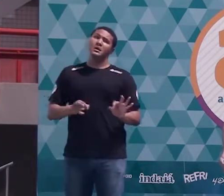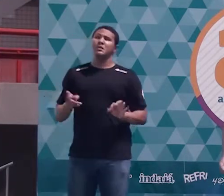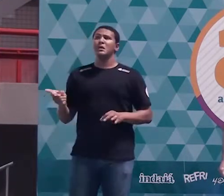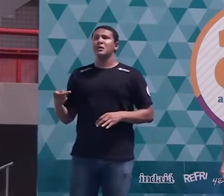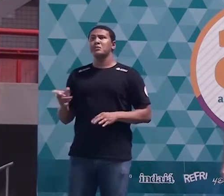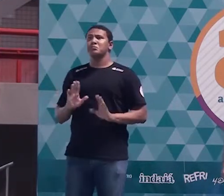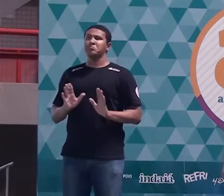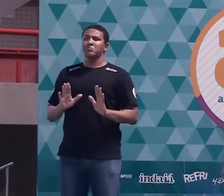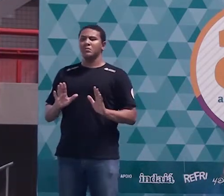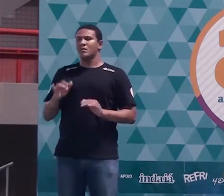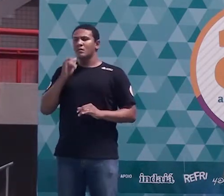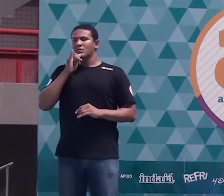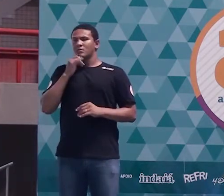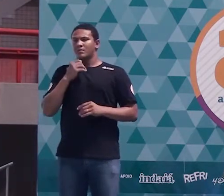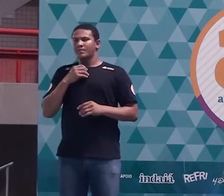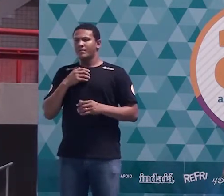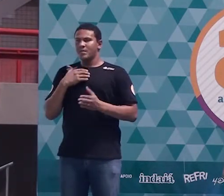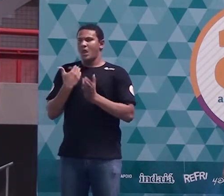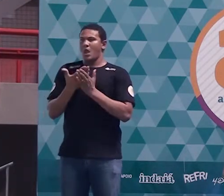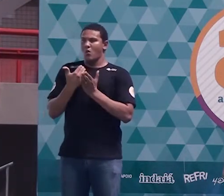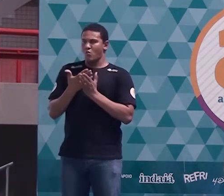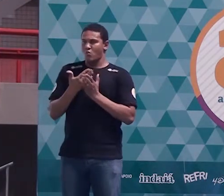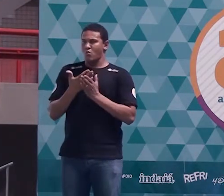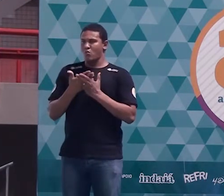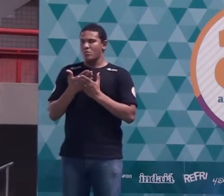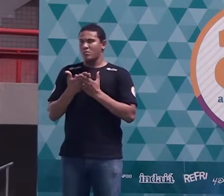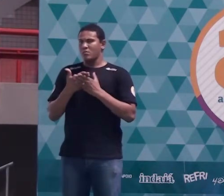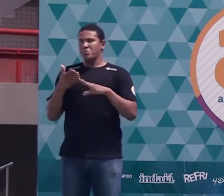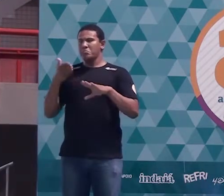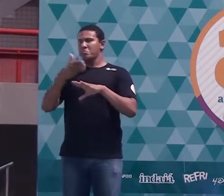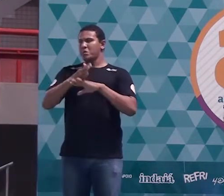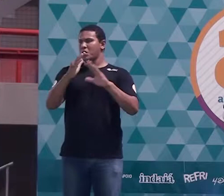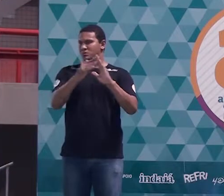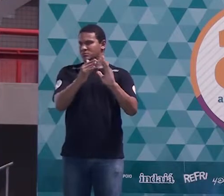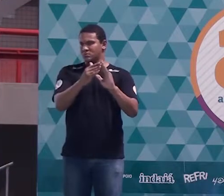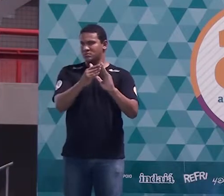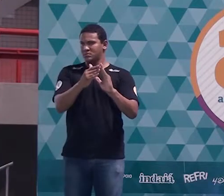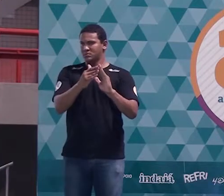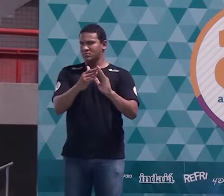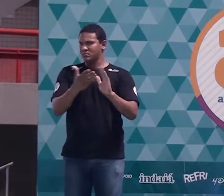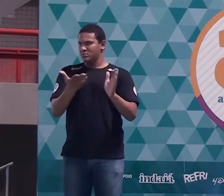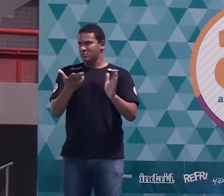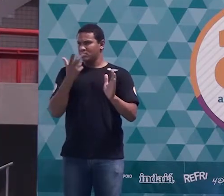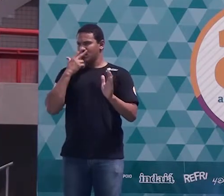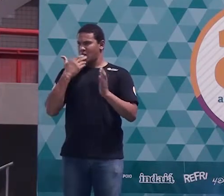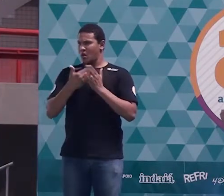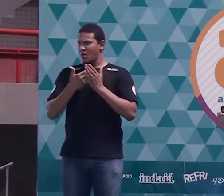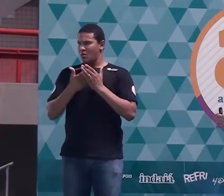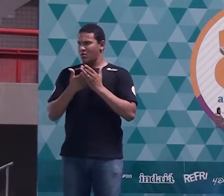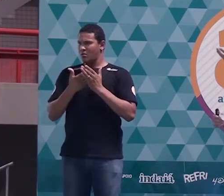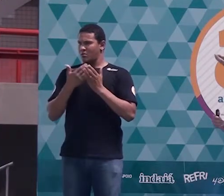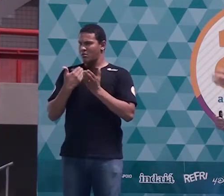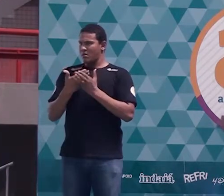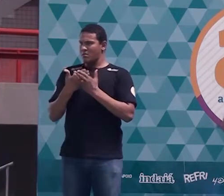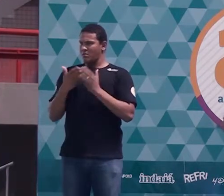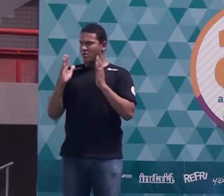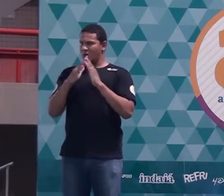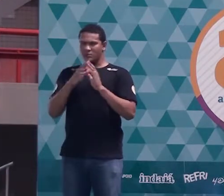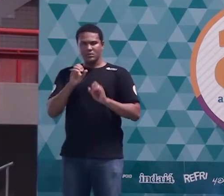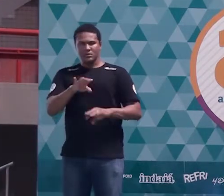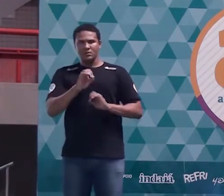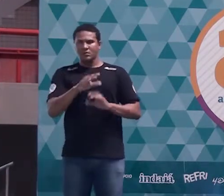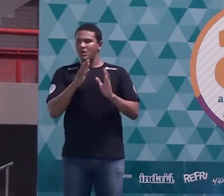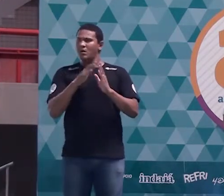aula a domicílio. Quando você diz aula a domicílio, é como se você estivesse dando uma aula para a casa da